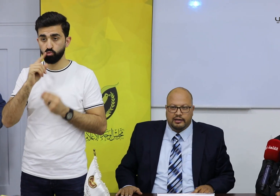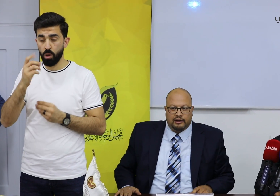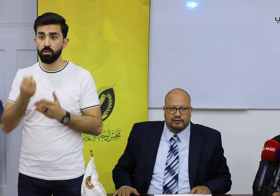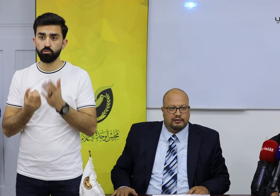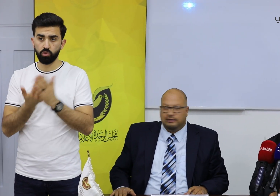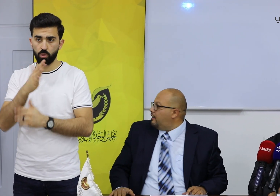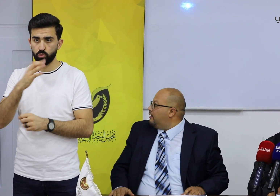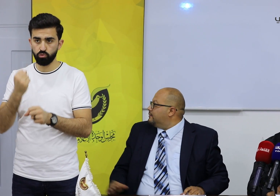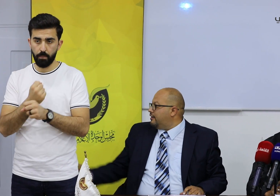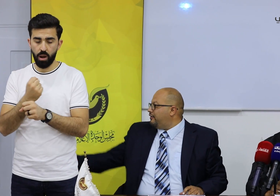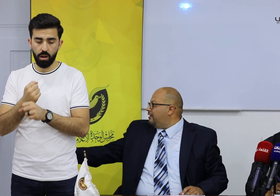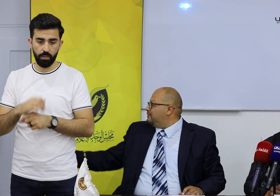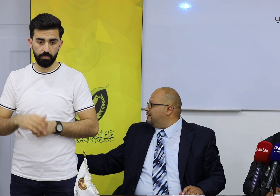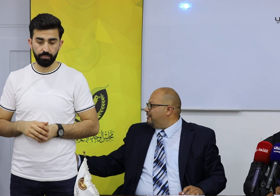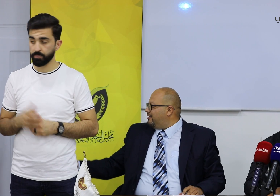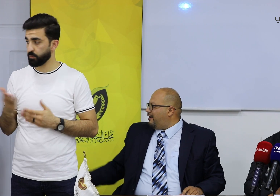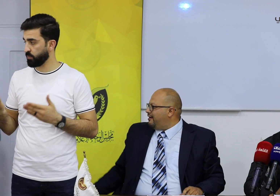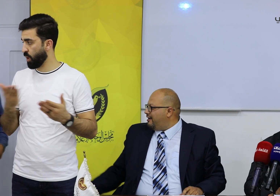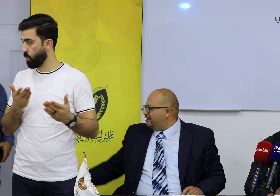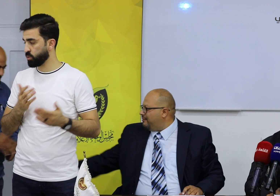فرصه جديده.